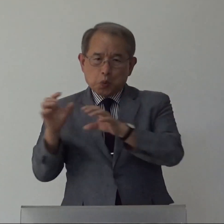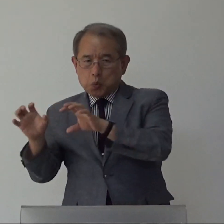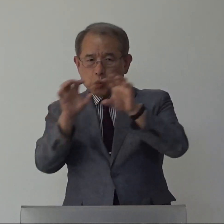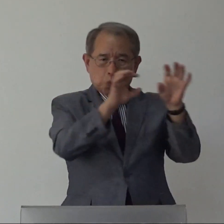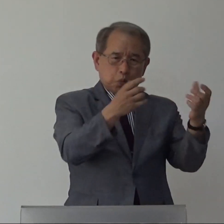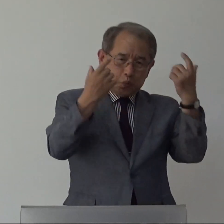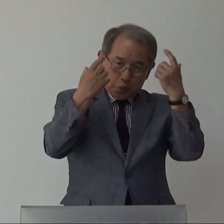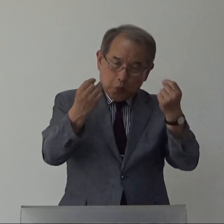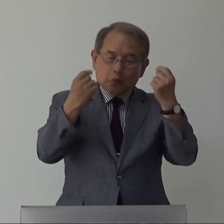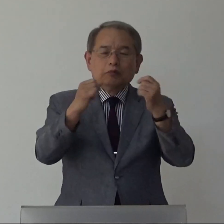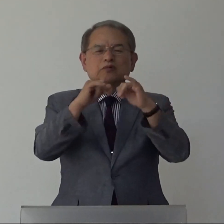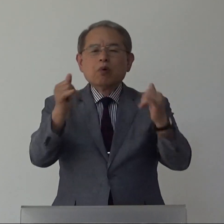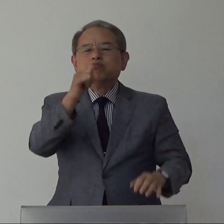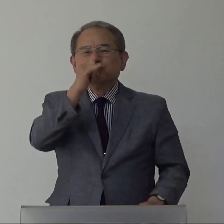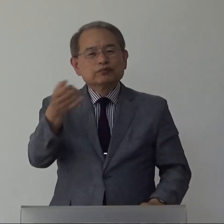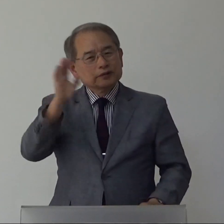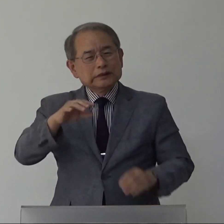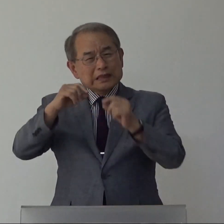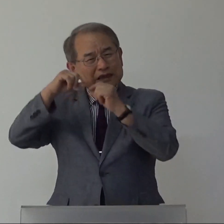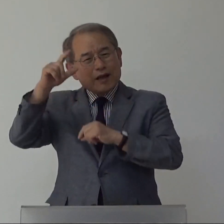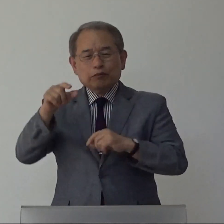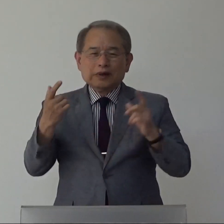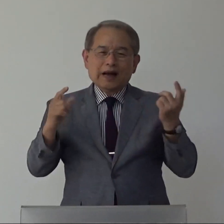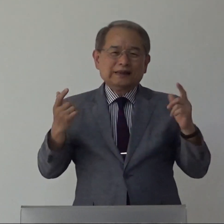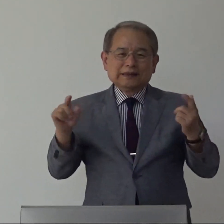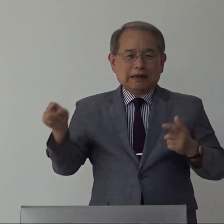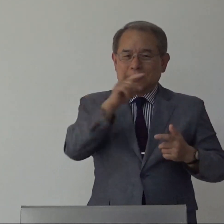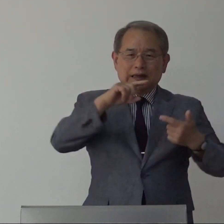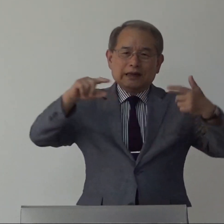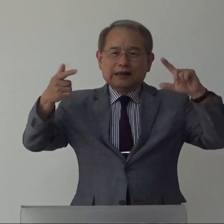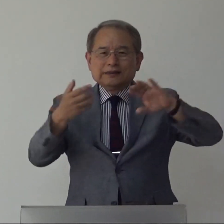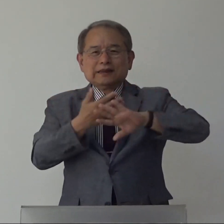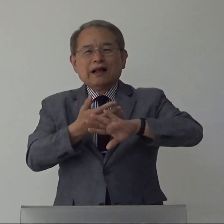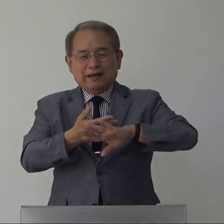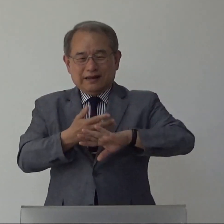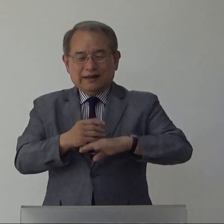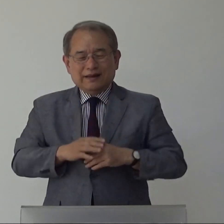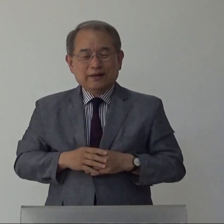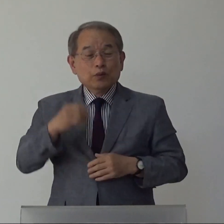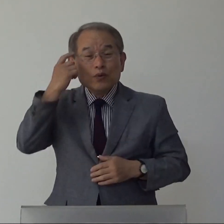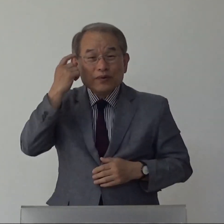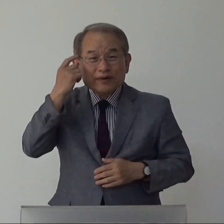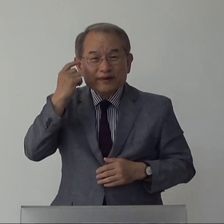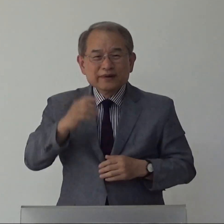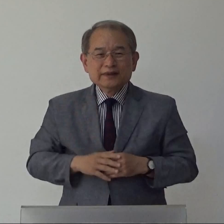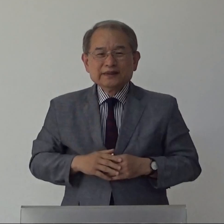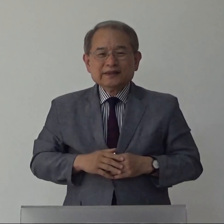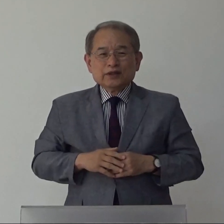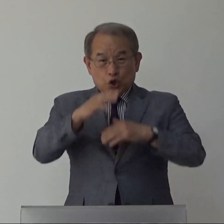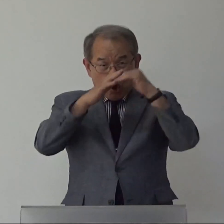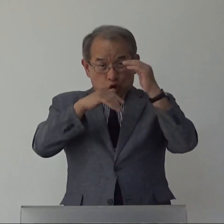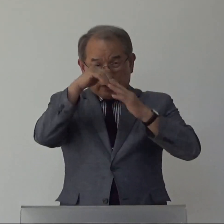어떤 사람은 연애할 때와 결혼해서 살 때가 똑같은 사람이 있다고는 하나 그것은